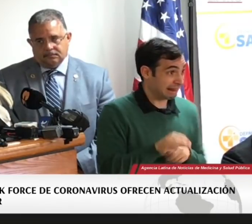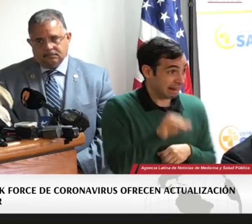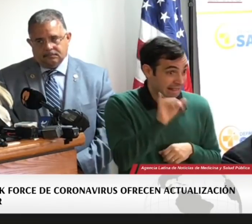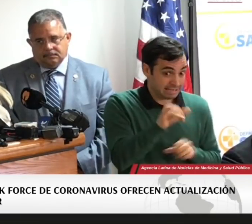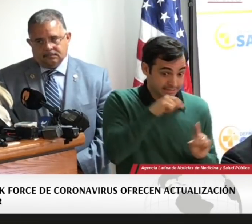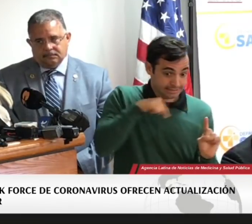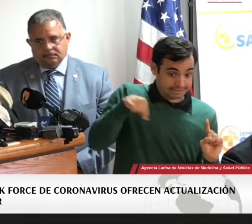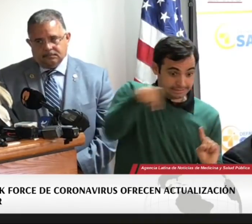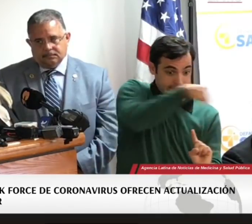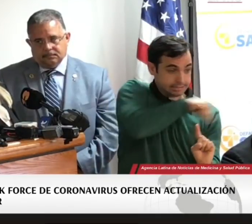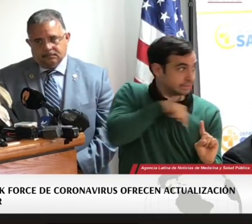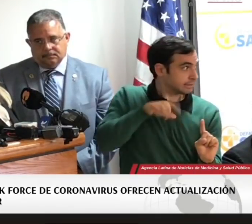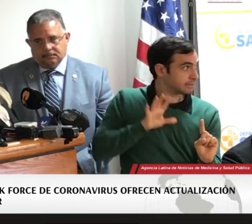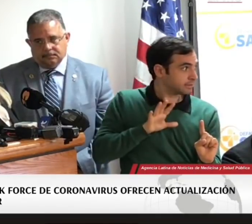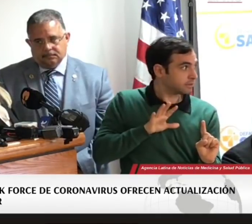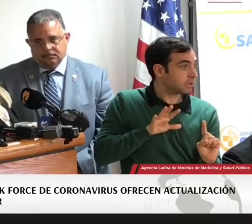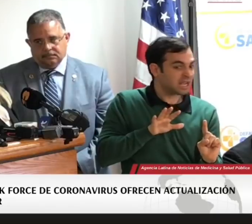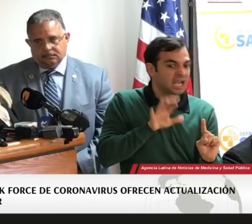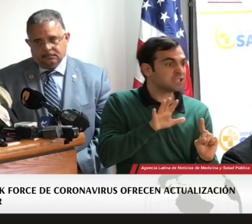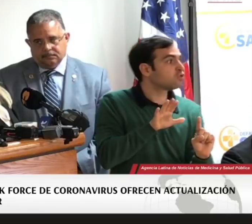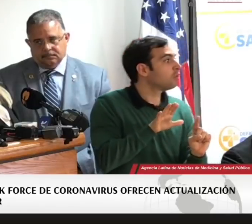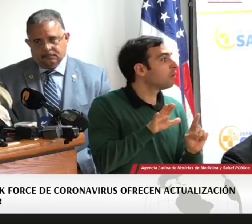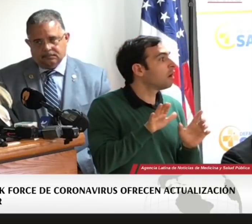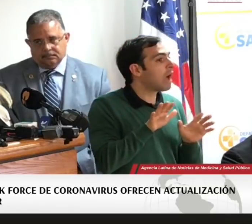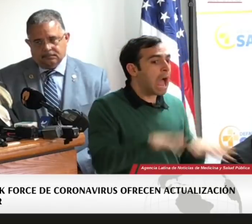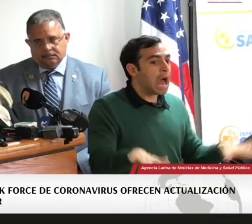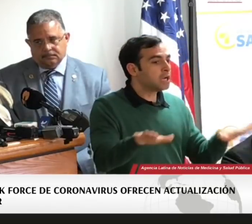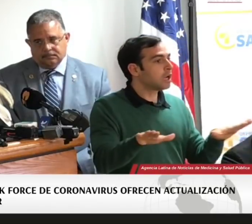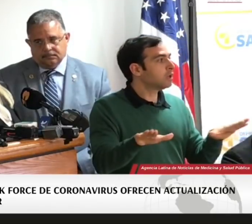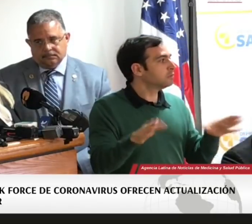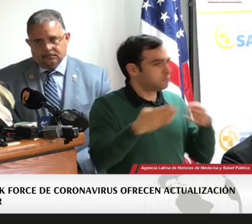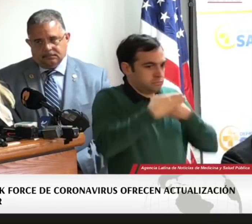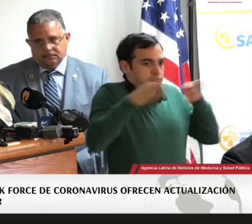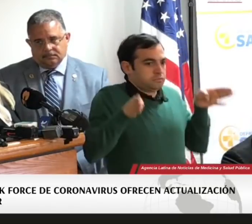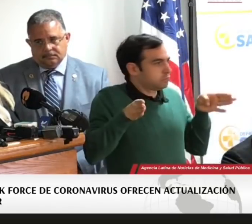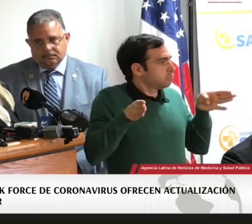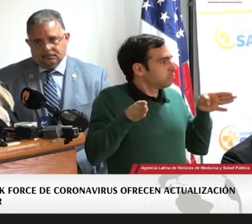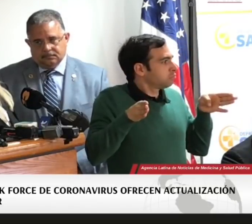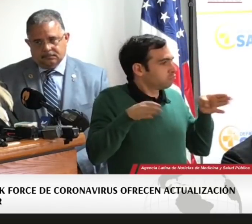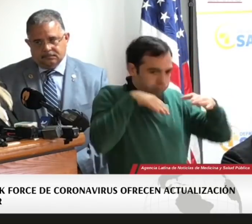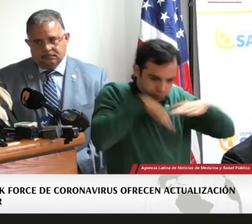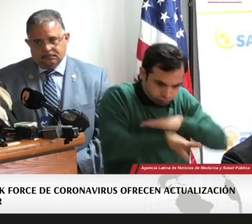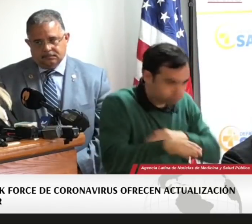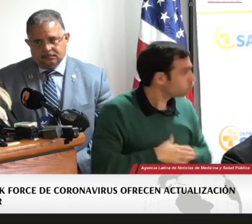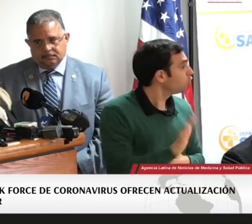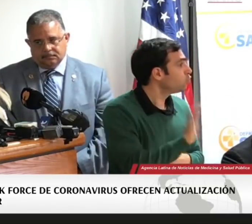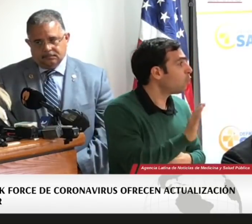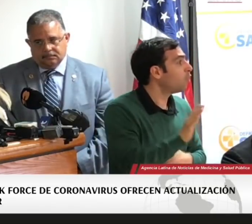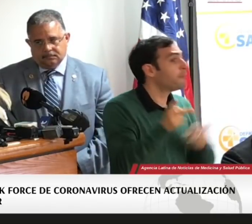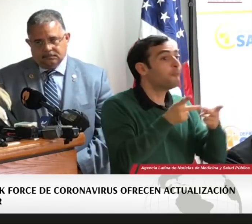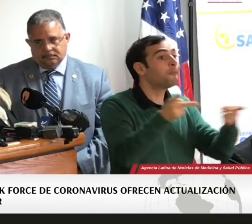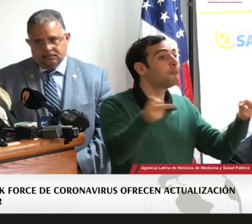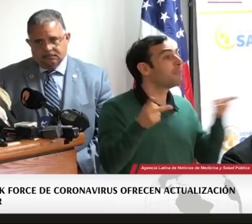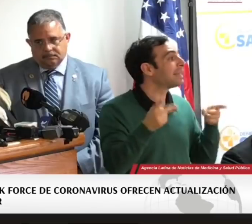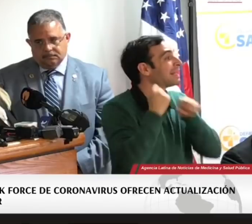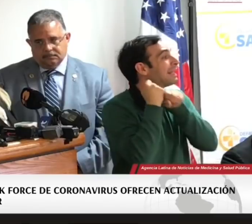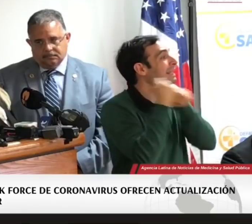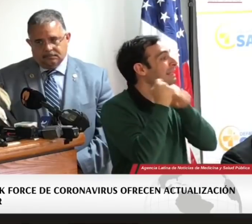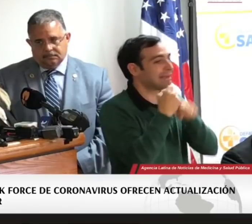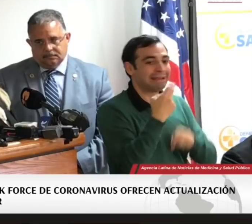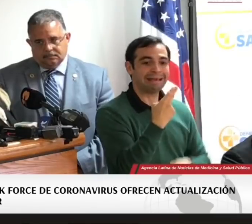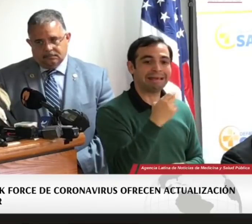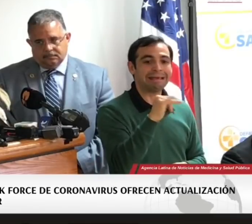actividad no fue en un área cerrada. Esta actividad se realizó en el Parque Irán Vítor, lo cual